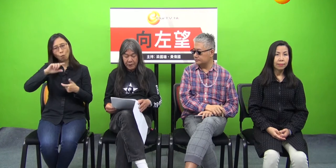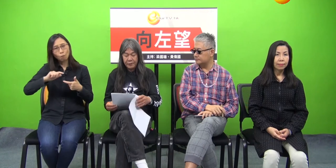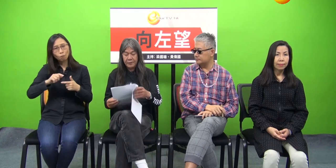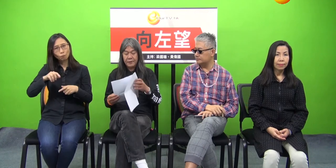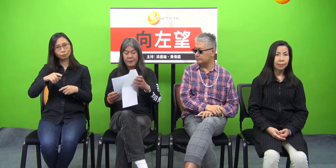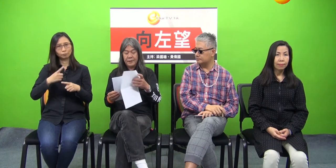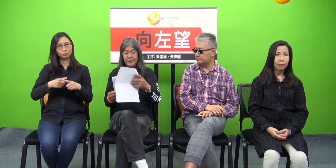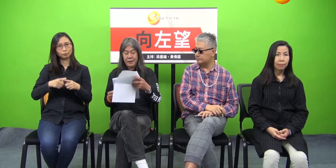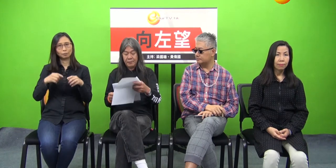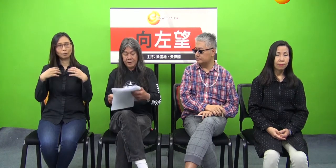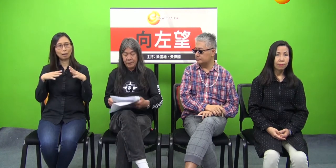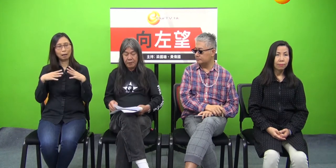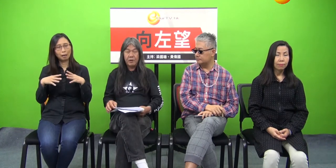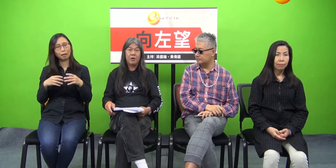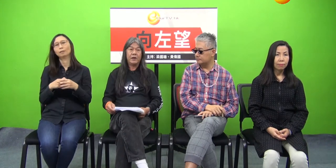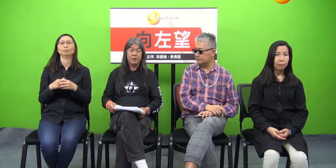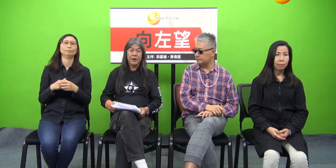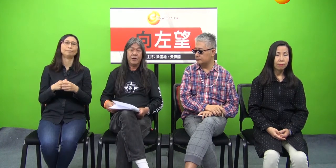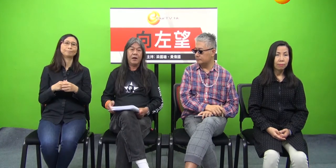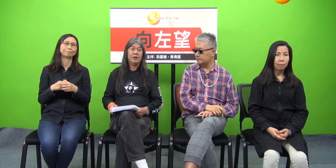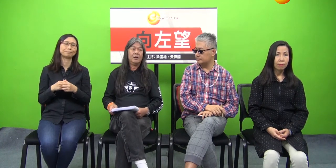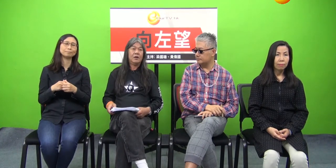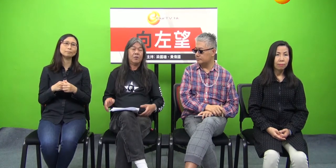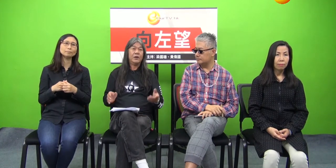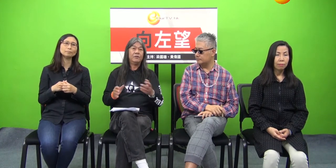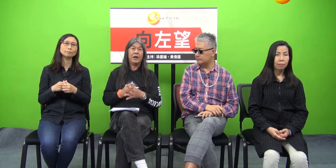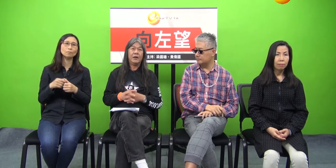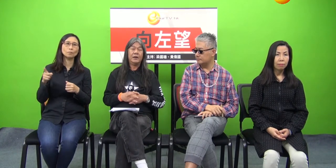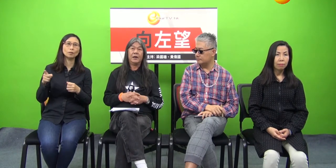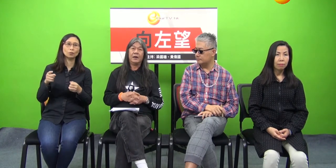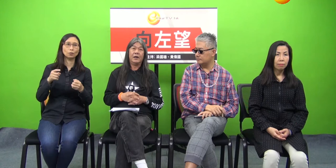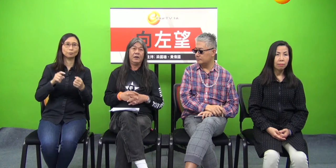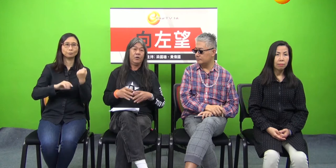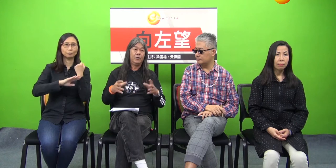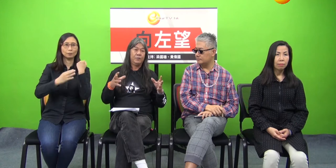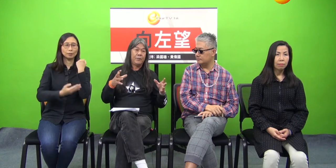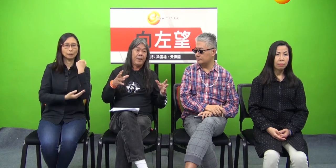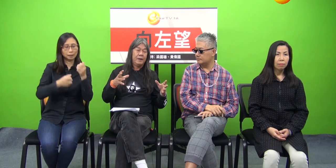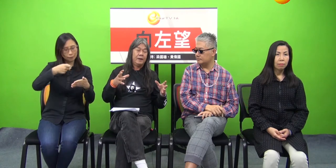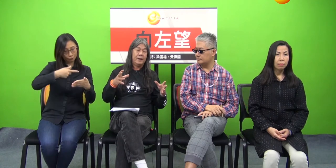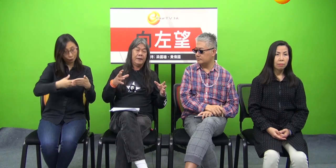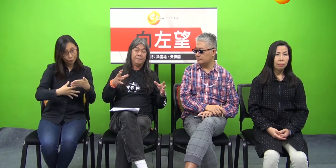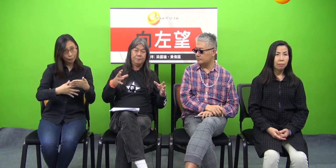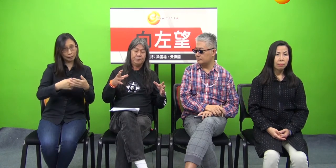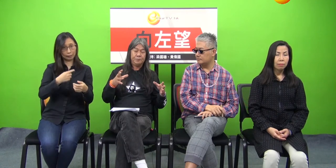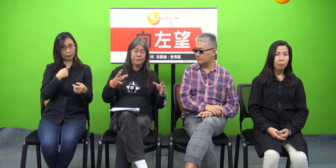不是？是不是？即是說，喂哥，你那說那本憲法 是要